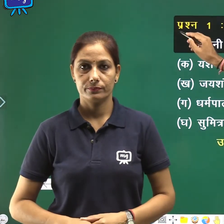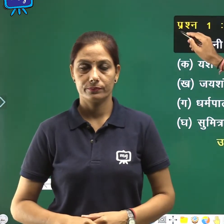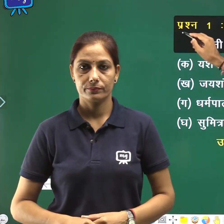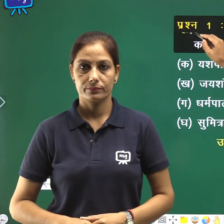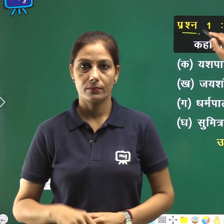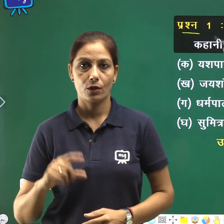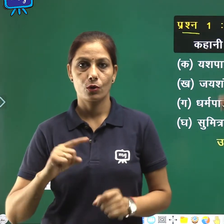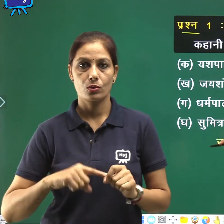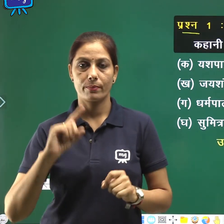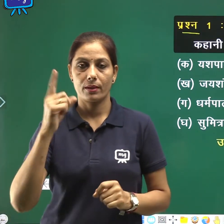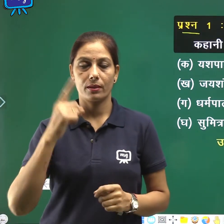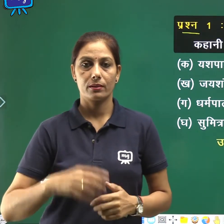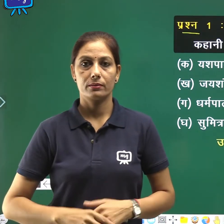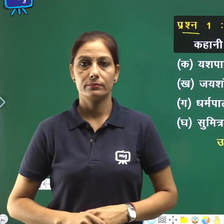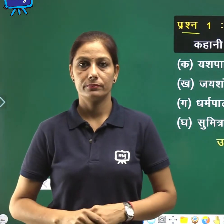प्रश्न 1,